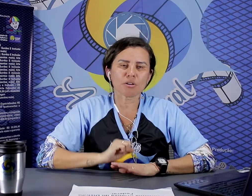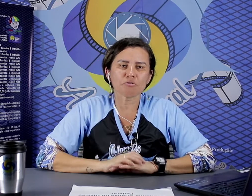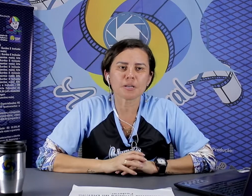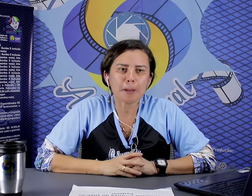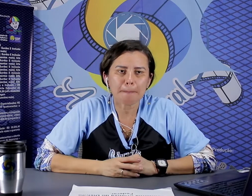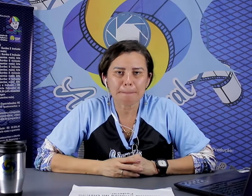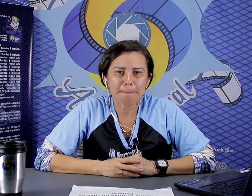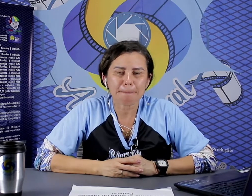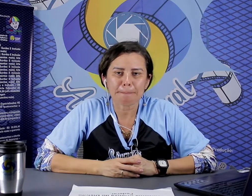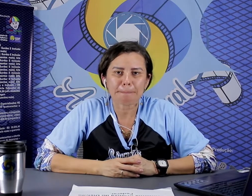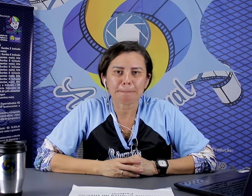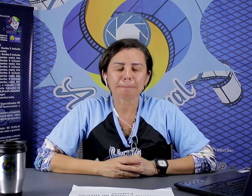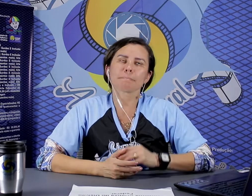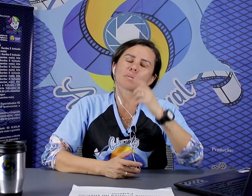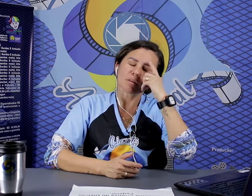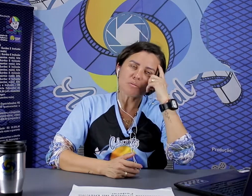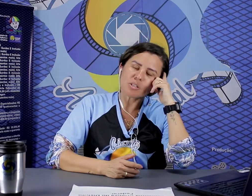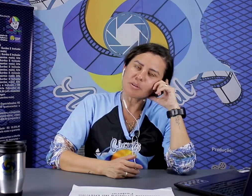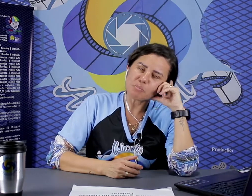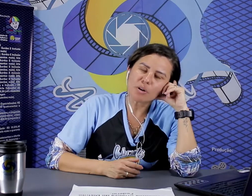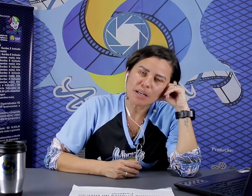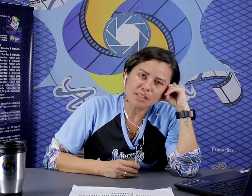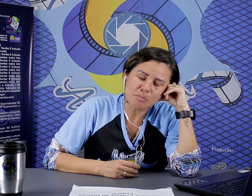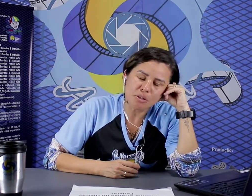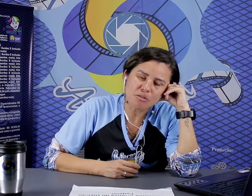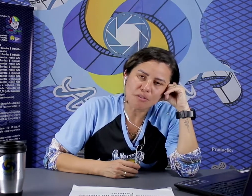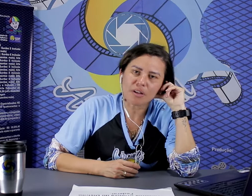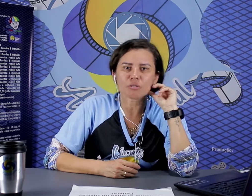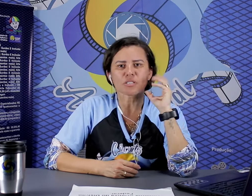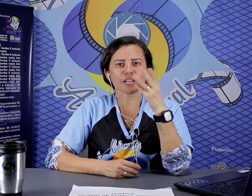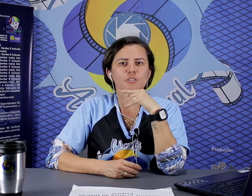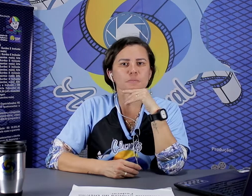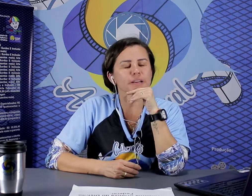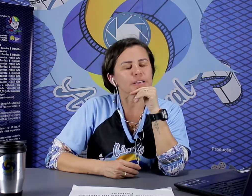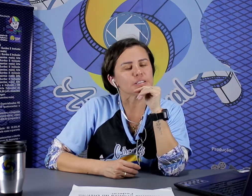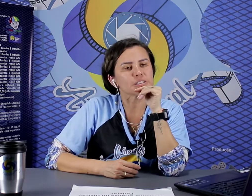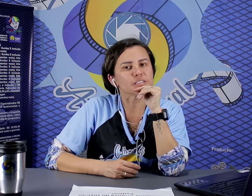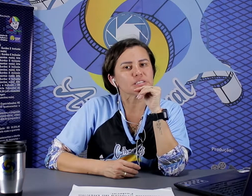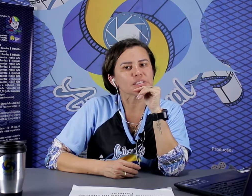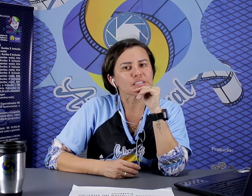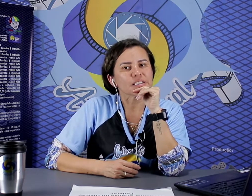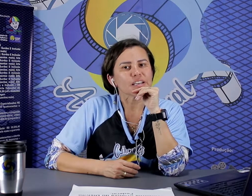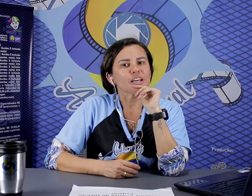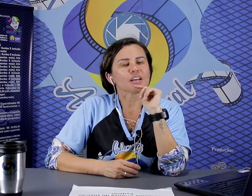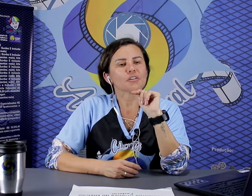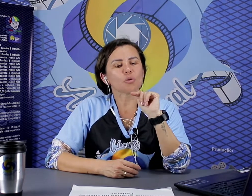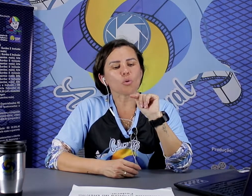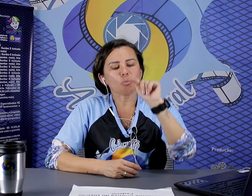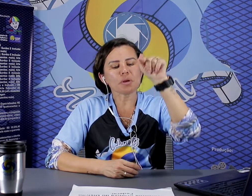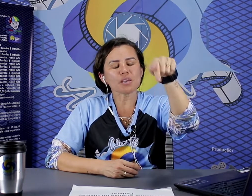ouvir. Eu dizia, mas por que esse menino está falando isso? Quem disse para ele isso? O meio que